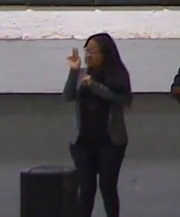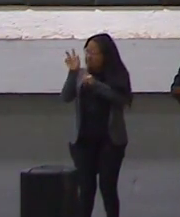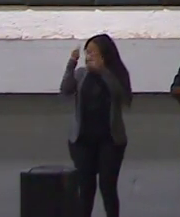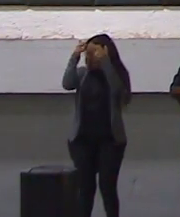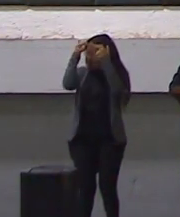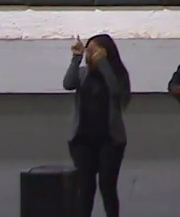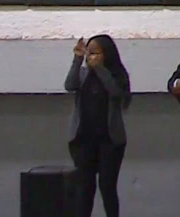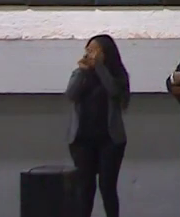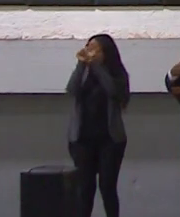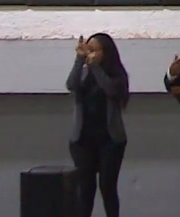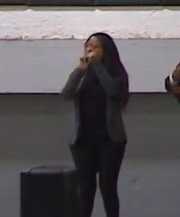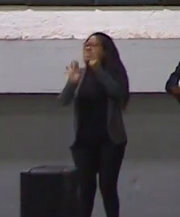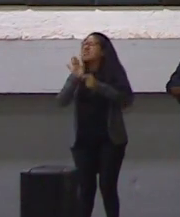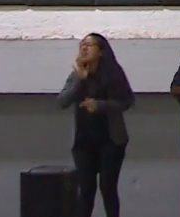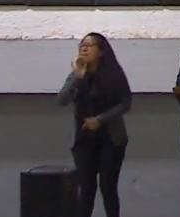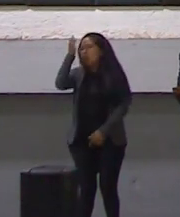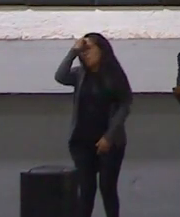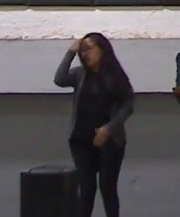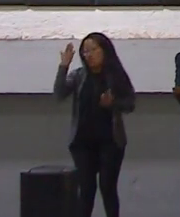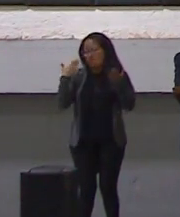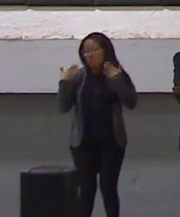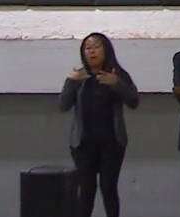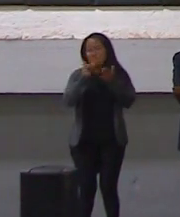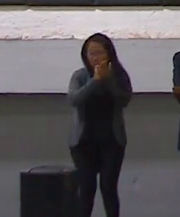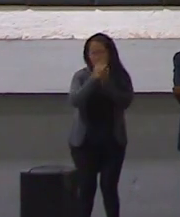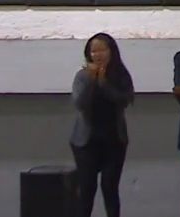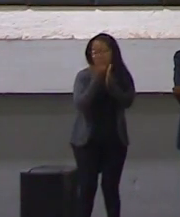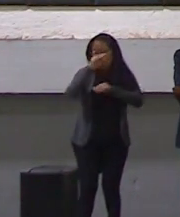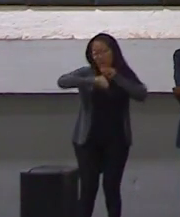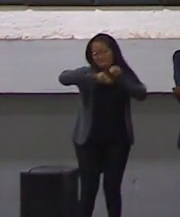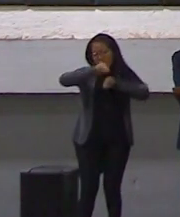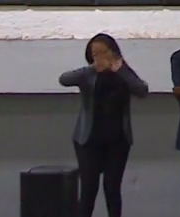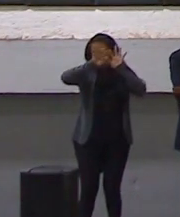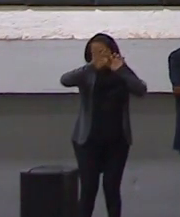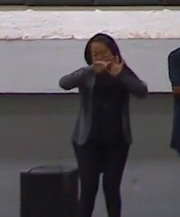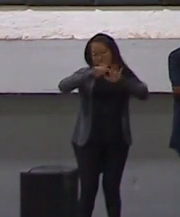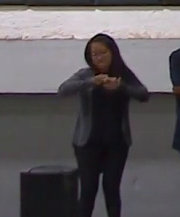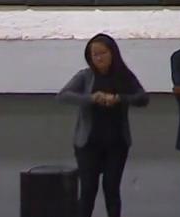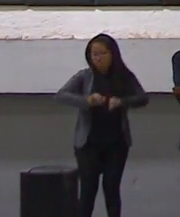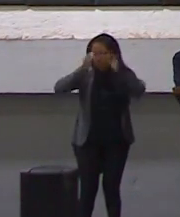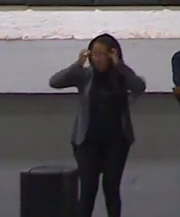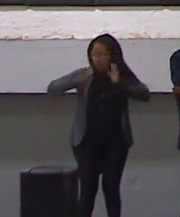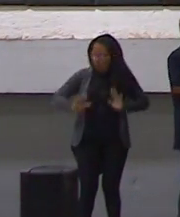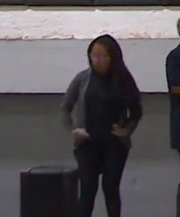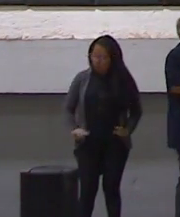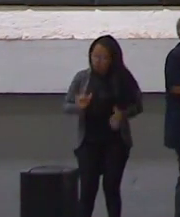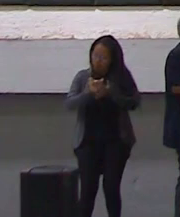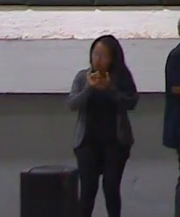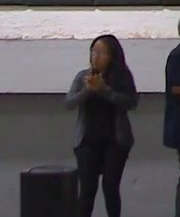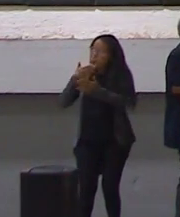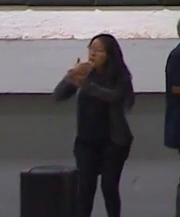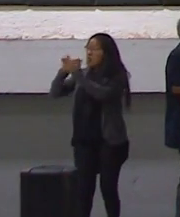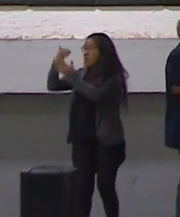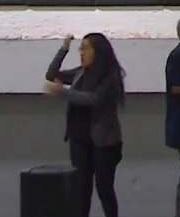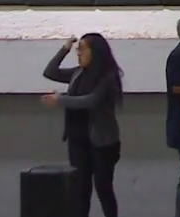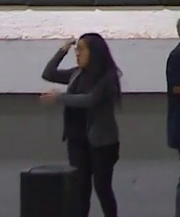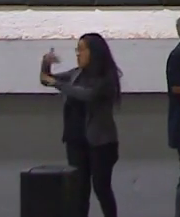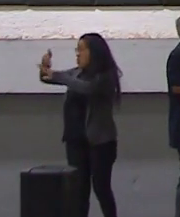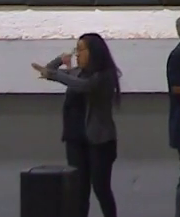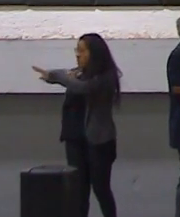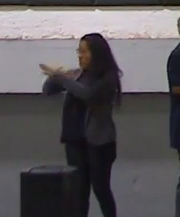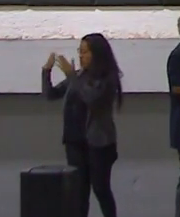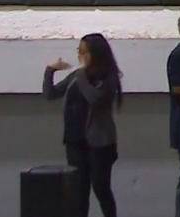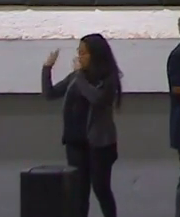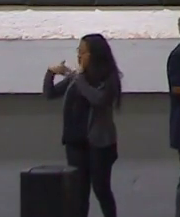educación física y escribe ese libro de variaciones sobre el cuerpo a partir de su maestro de educación física y de gimnasia